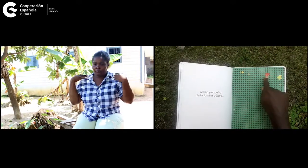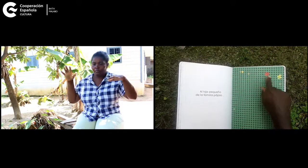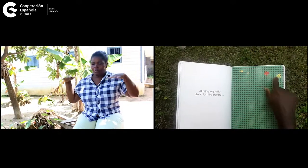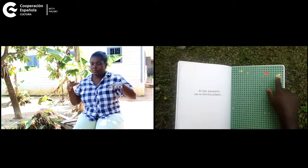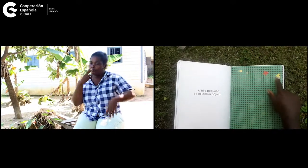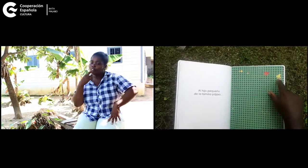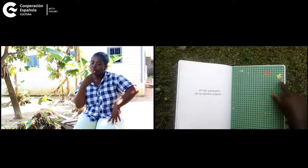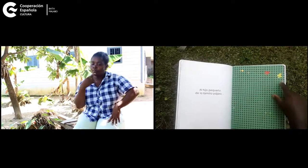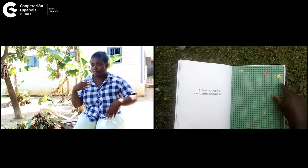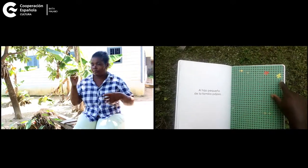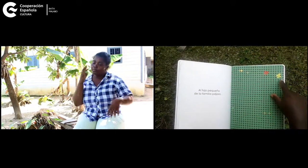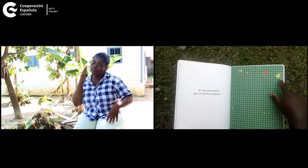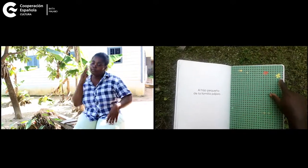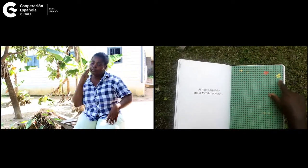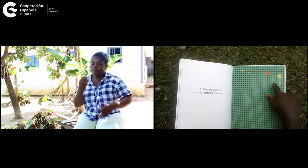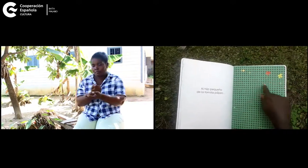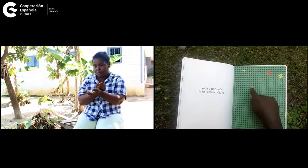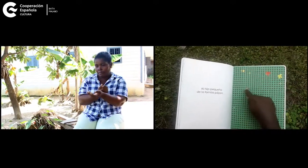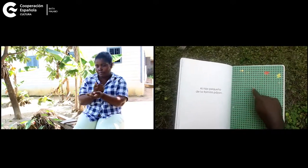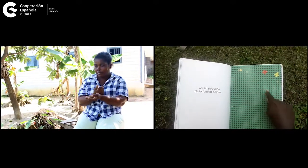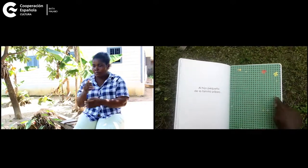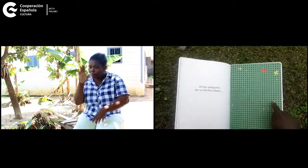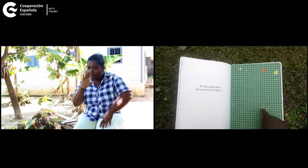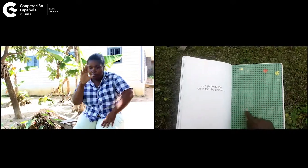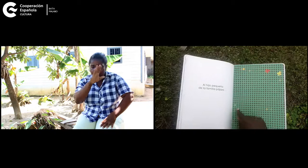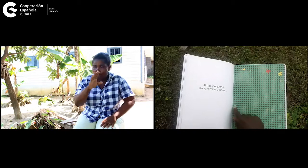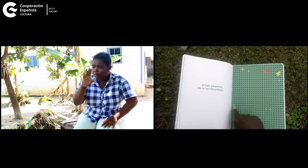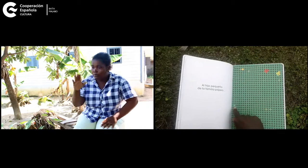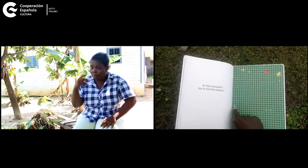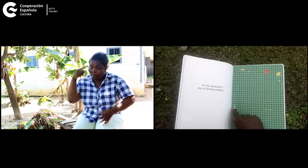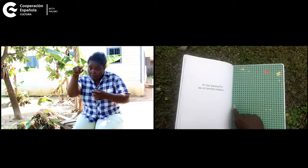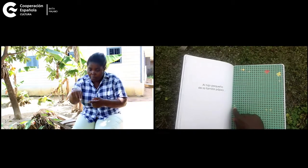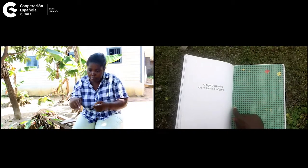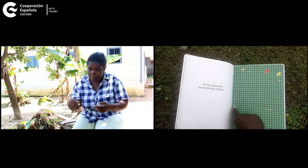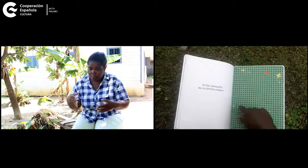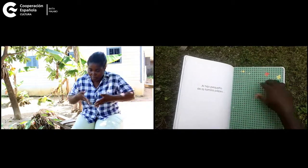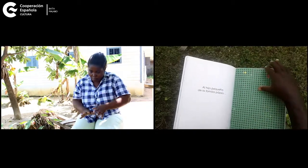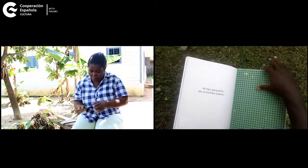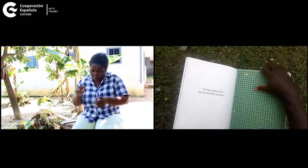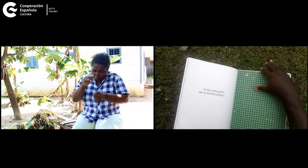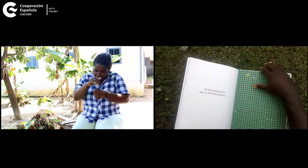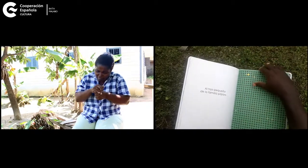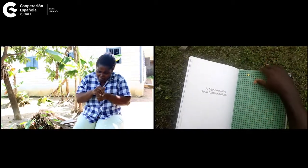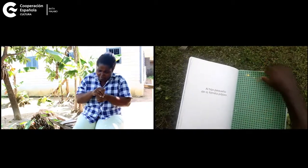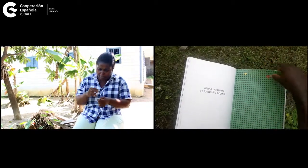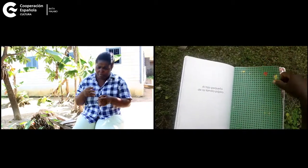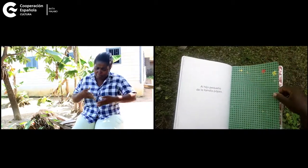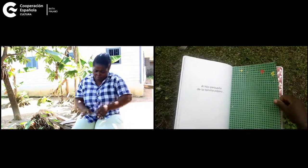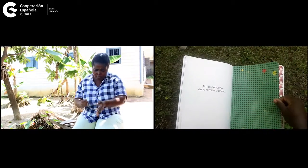rojo, mamá pájaro amarillo y buscamos. Y encontramos al hijo aquí escondido, un hijo